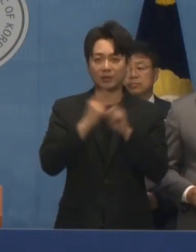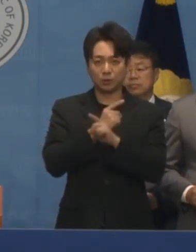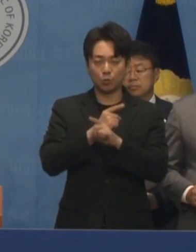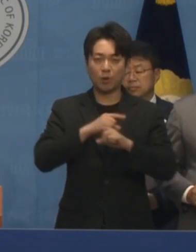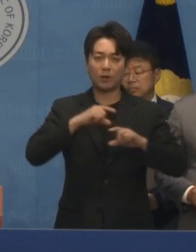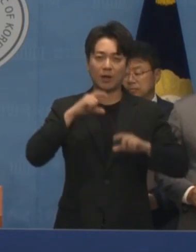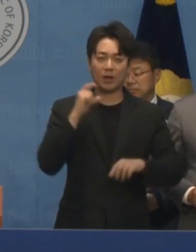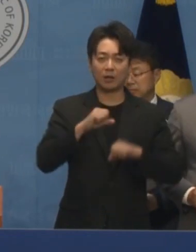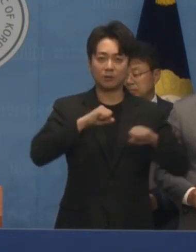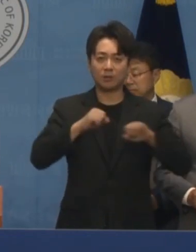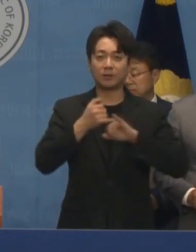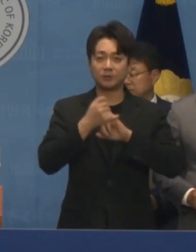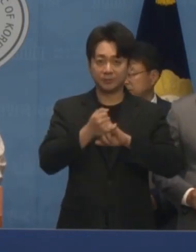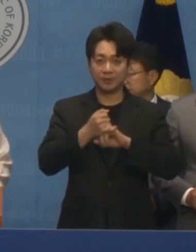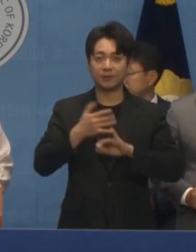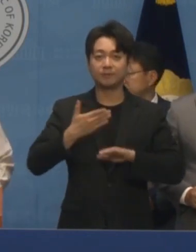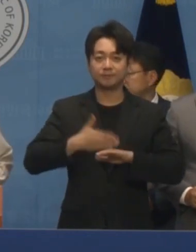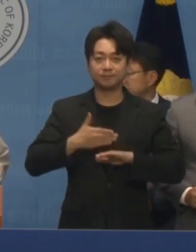전개해 나가겠습니다. 감사합니다.